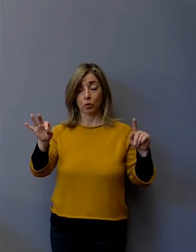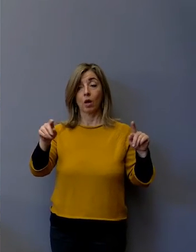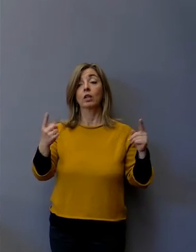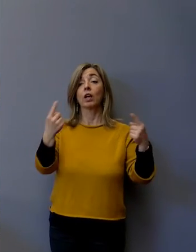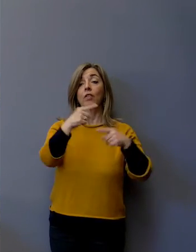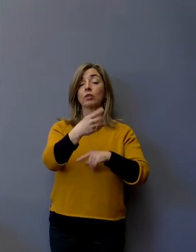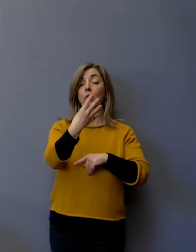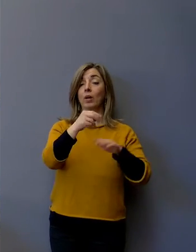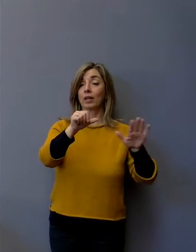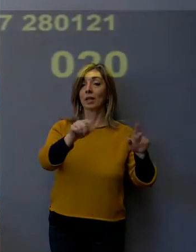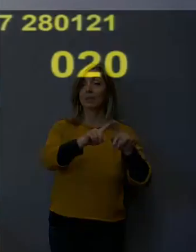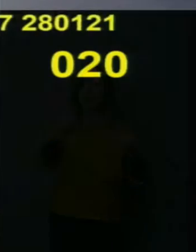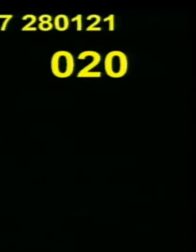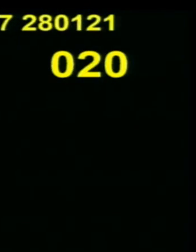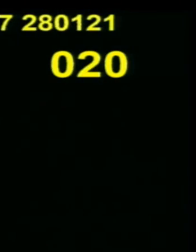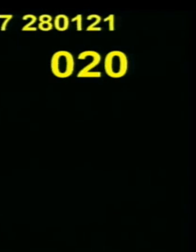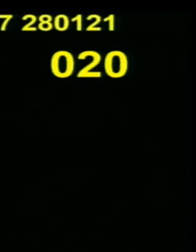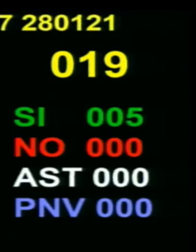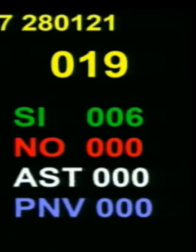si vota